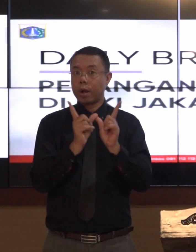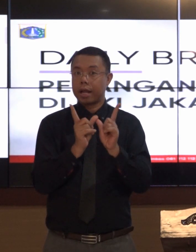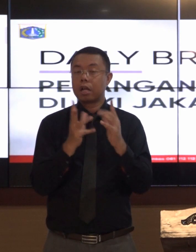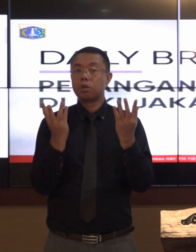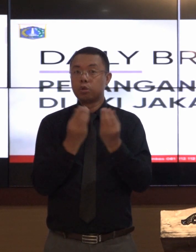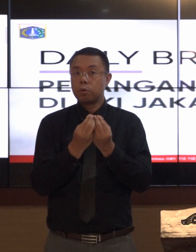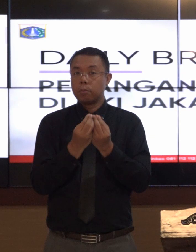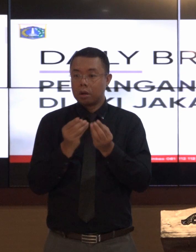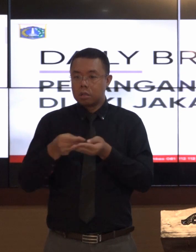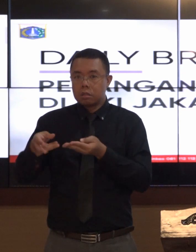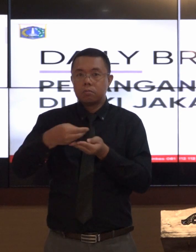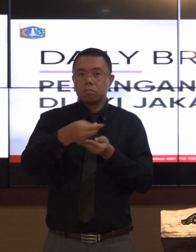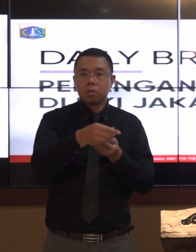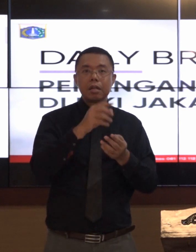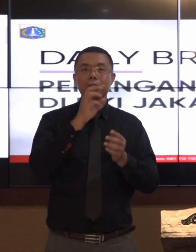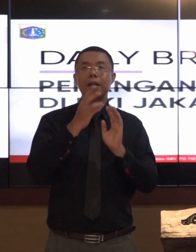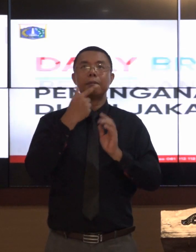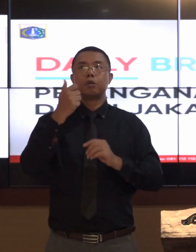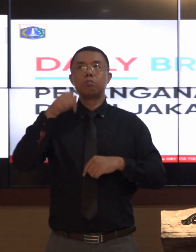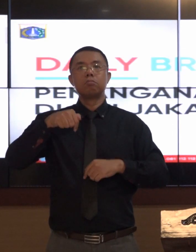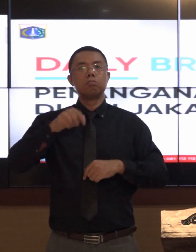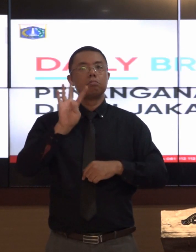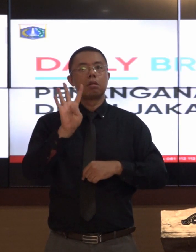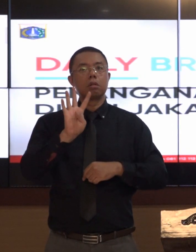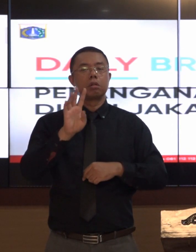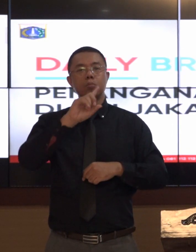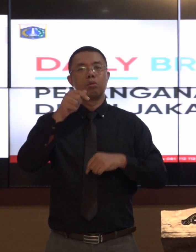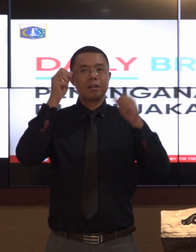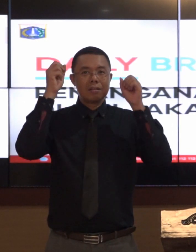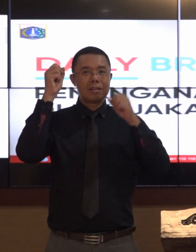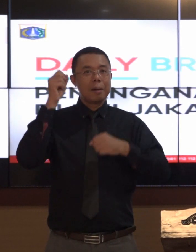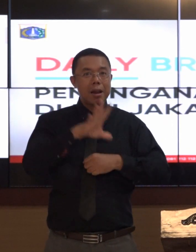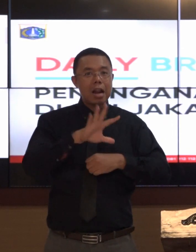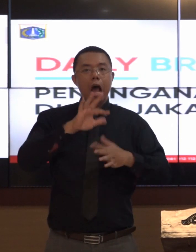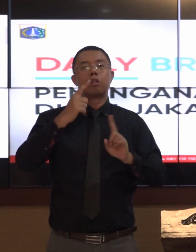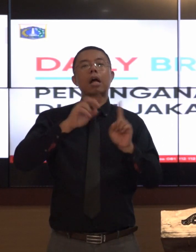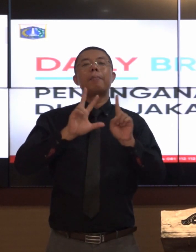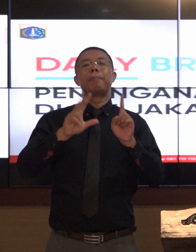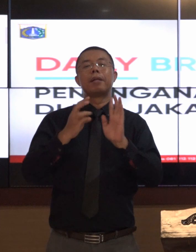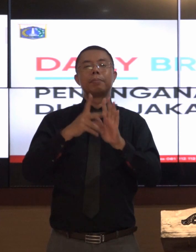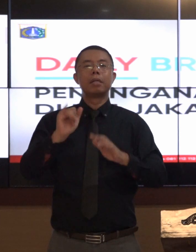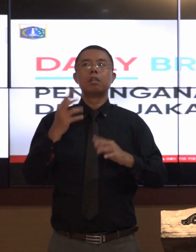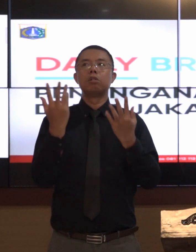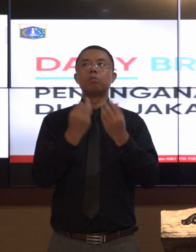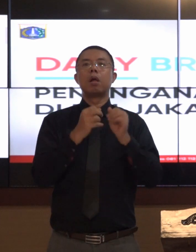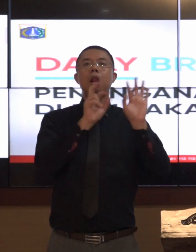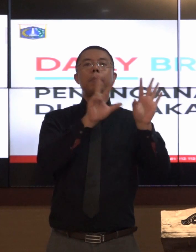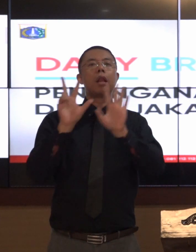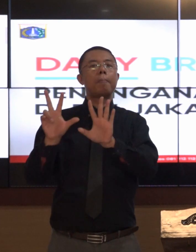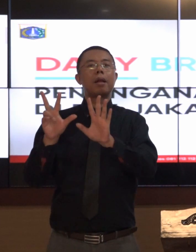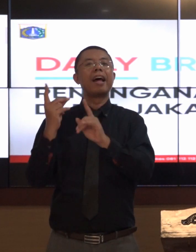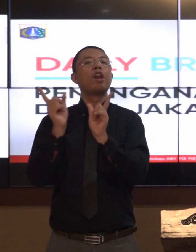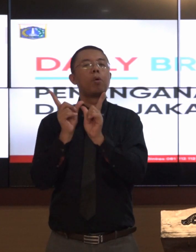data keterpenuhan kebutuhan RD pada minggu ke-4 Ramadan atau perlu 18.mei terdapat 88rb